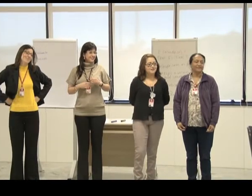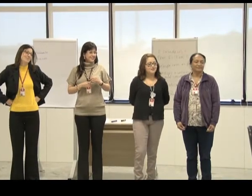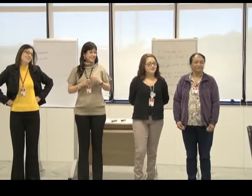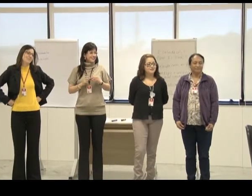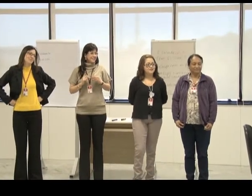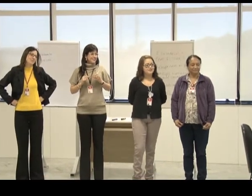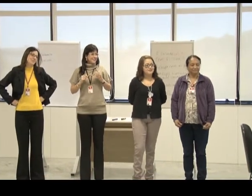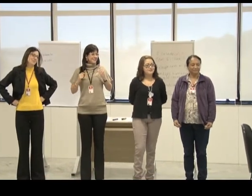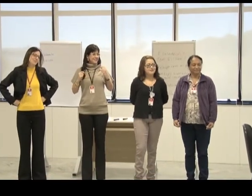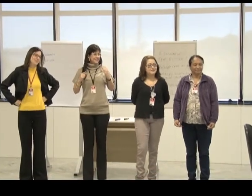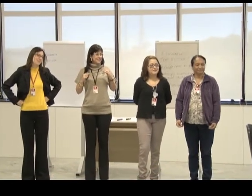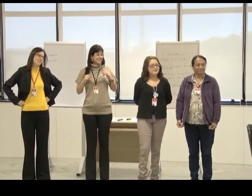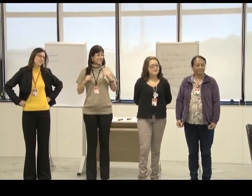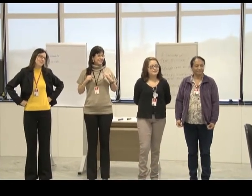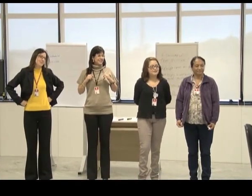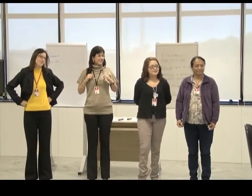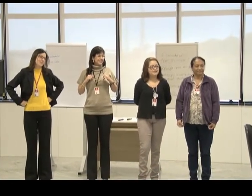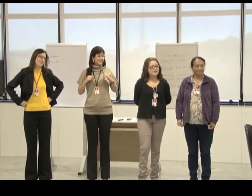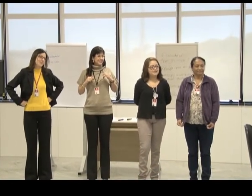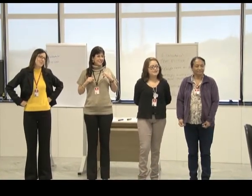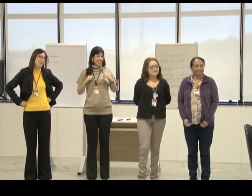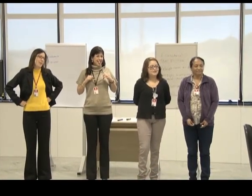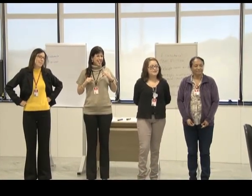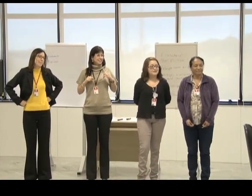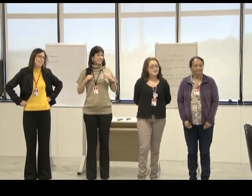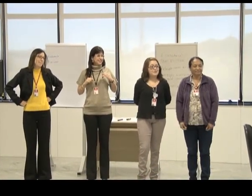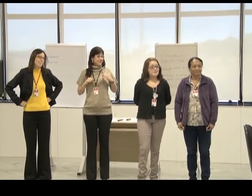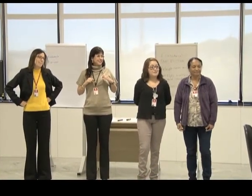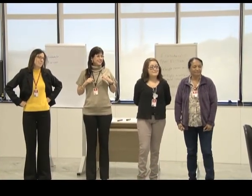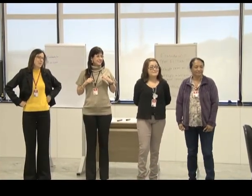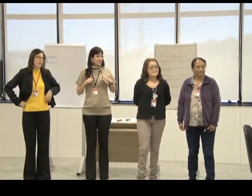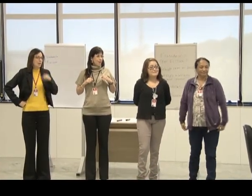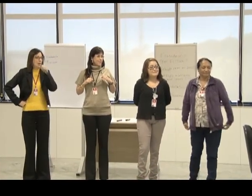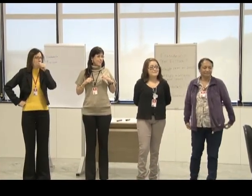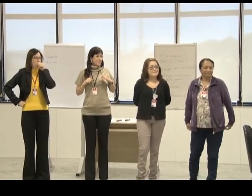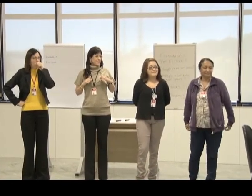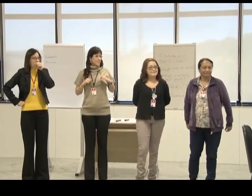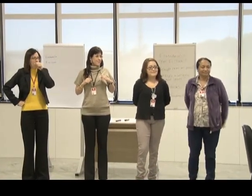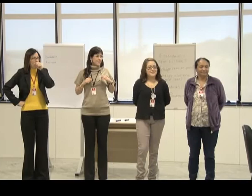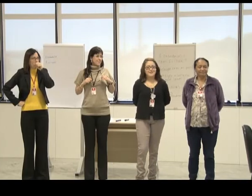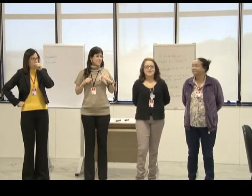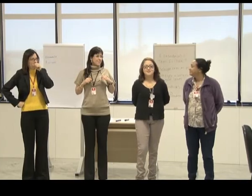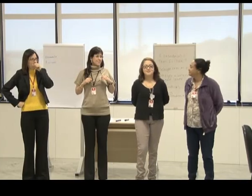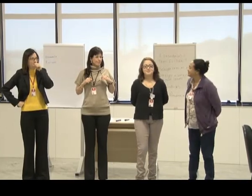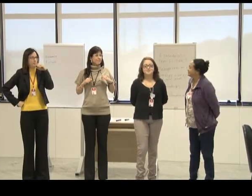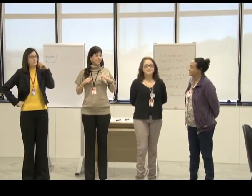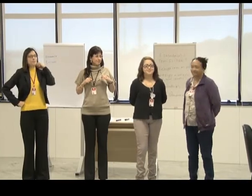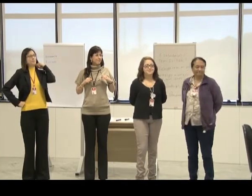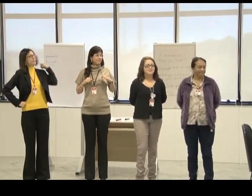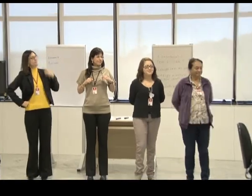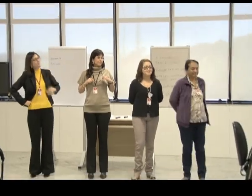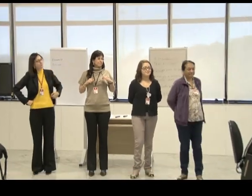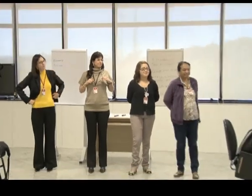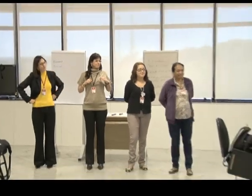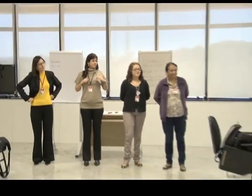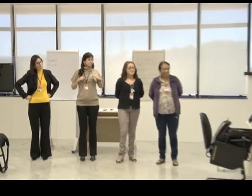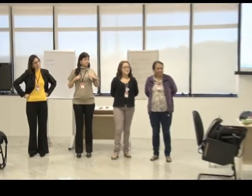número específico de gesticulação da boca. A partir de agora, vocês não podem mais fazer isso. Então, eu vou começar a cortar ponto para